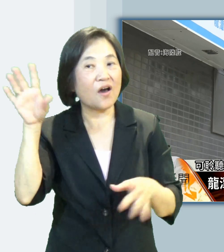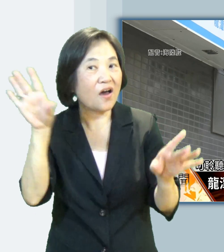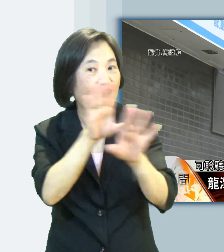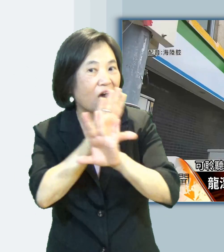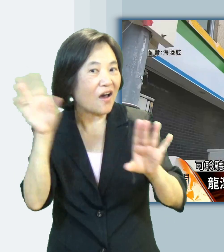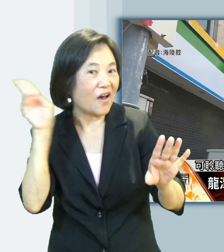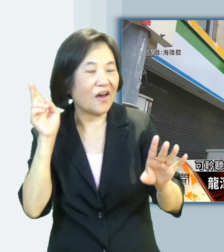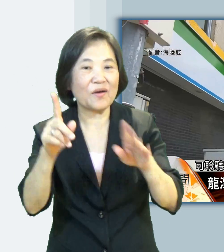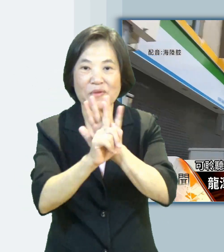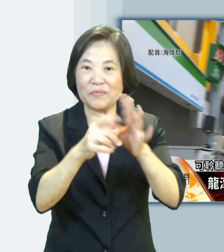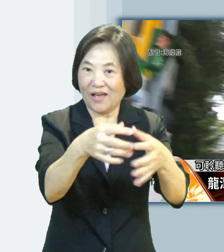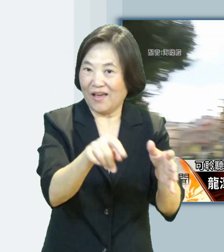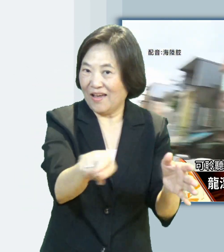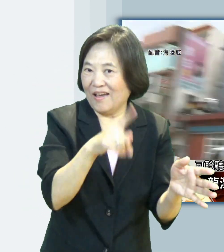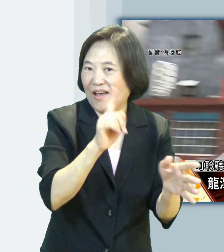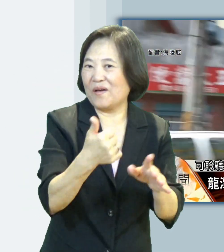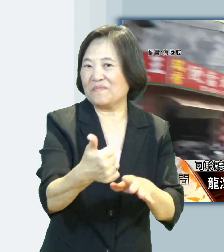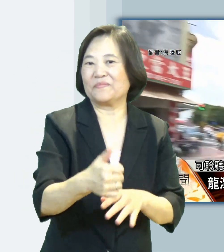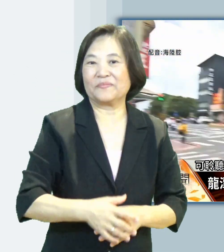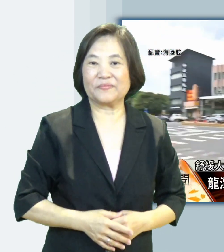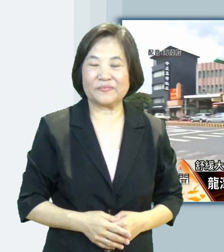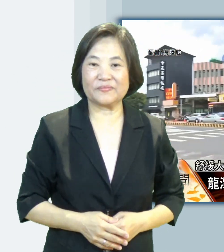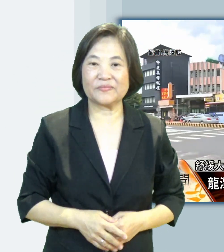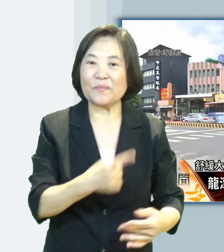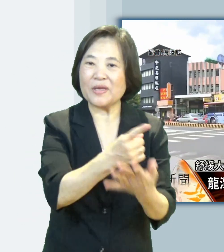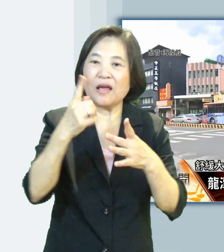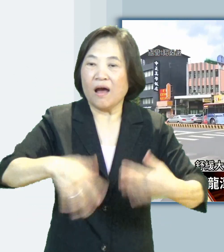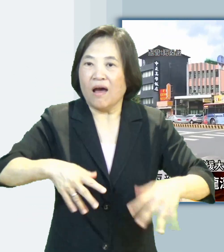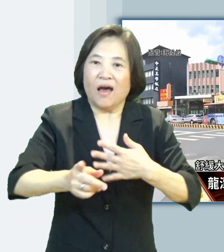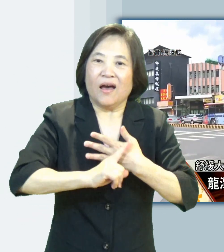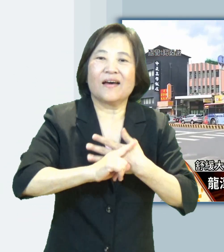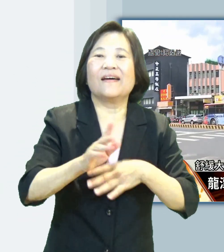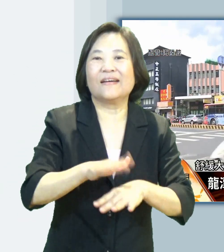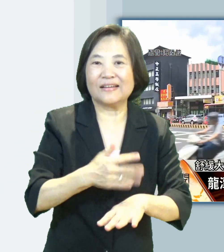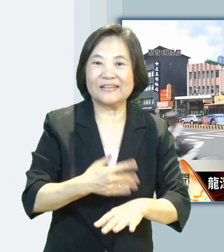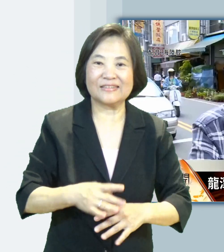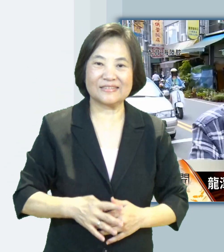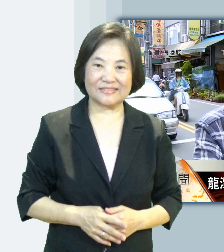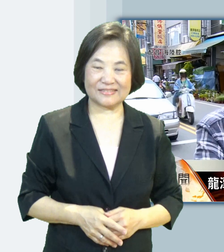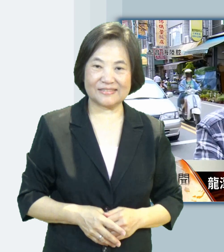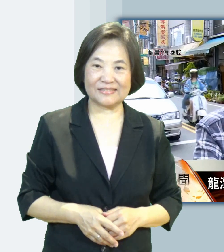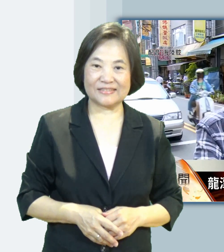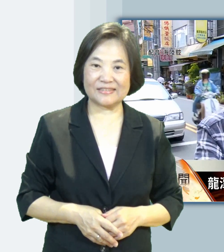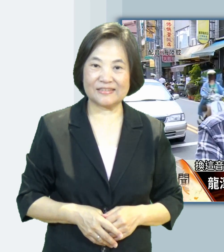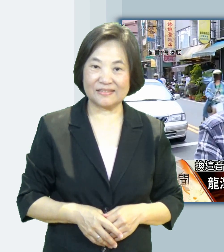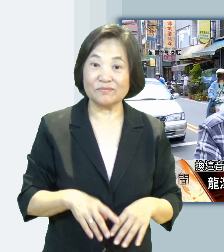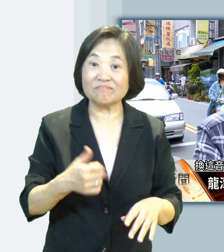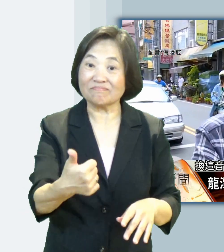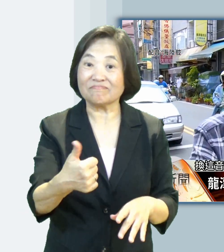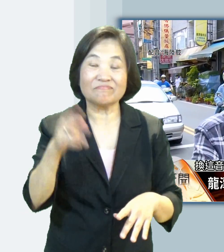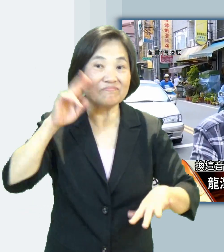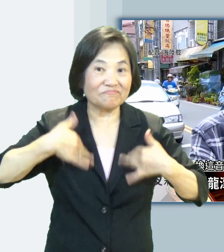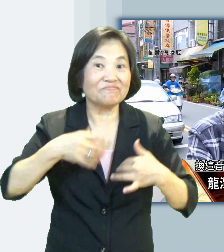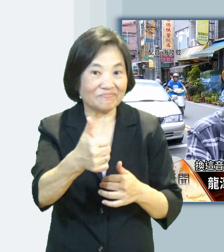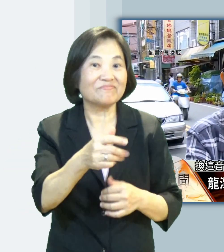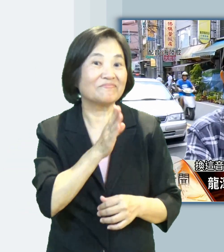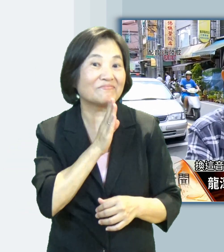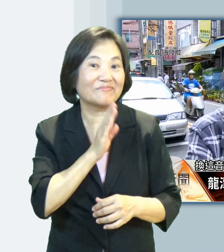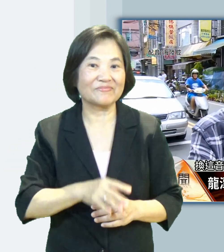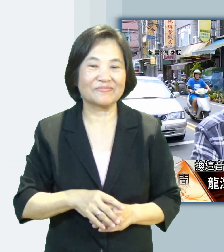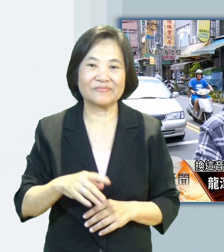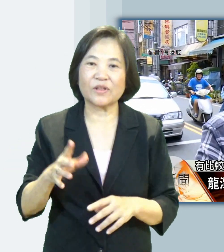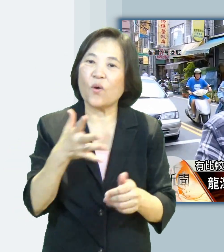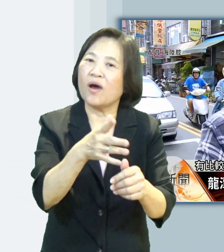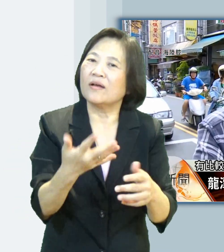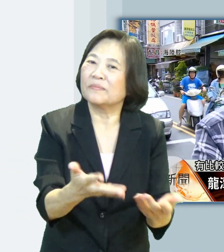谈感谢乐趣表演的乐曲，本大家没有安静中的心情。 本地有音乐好好，